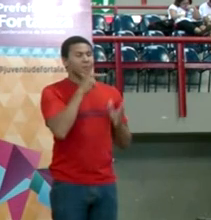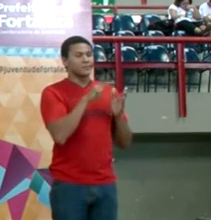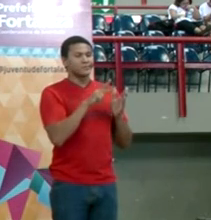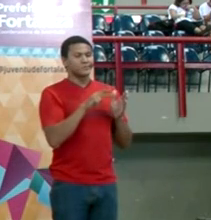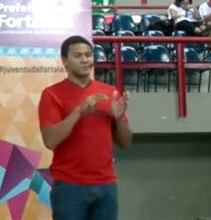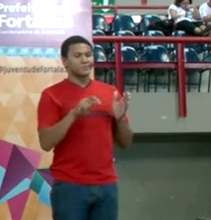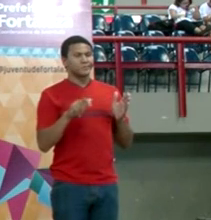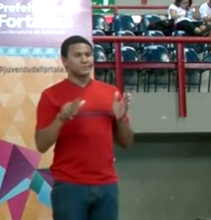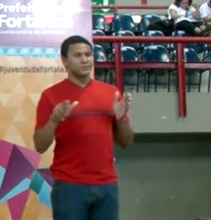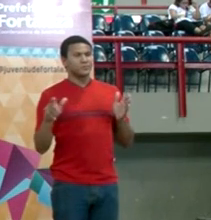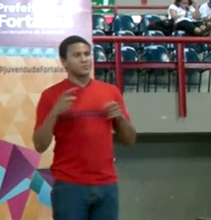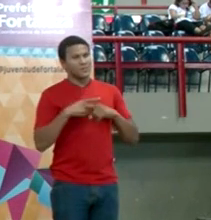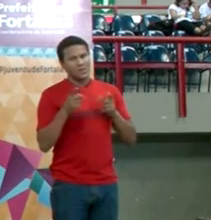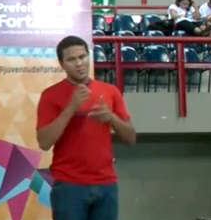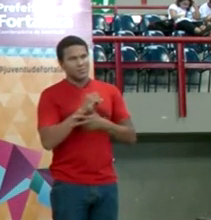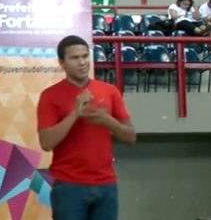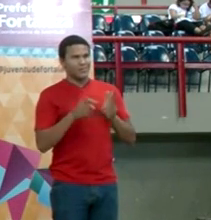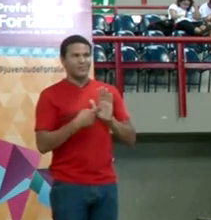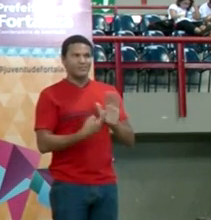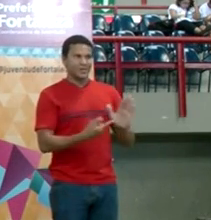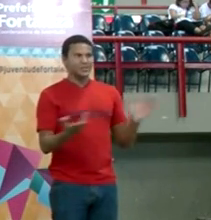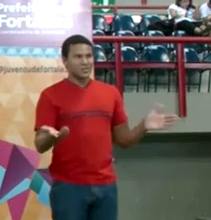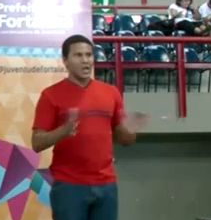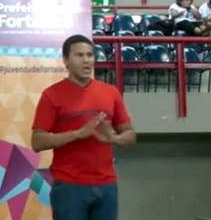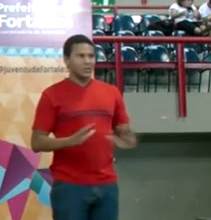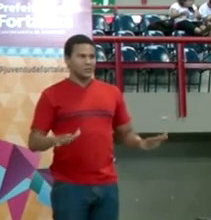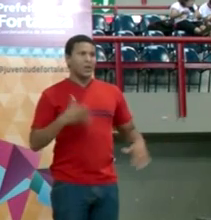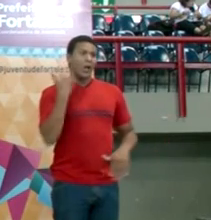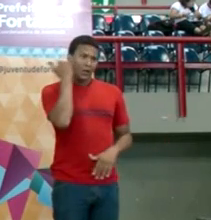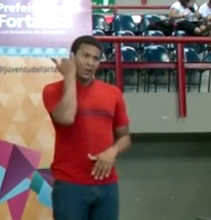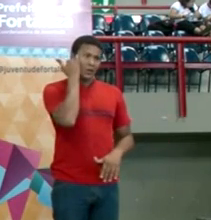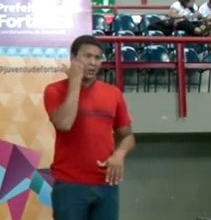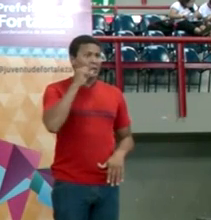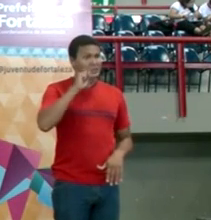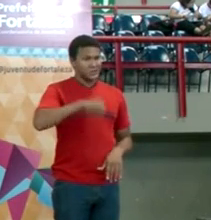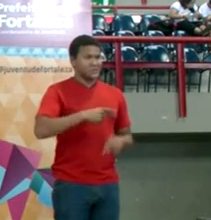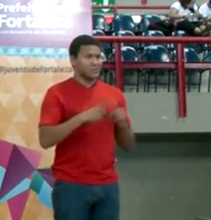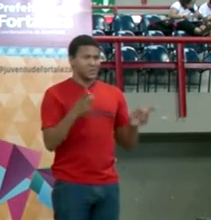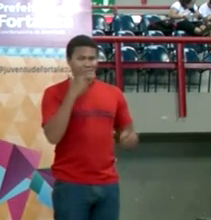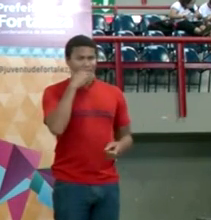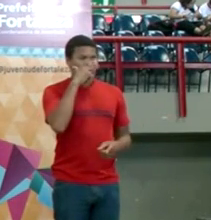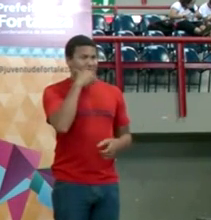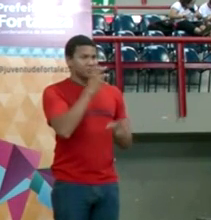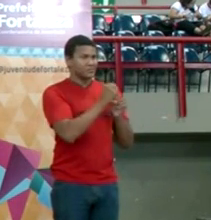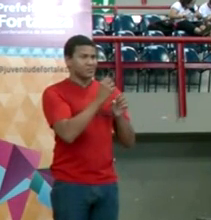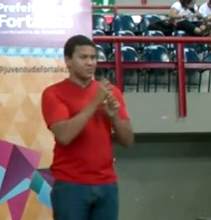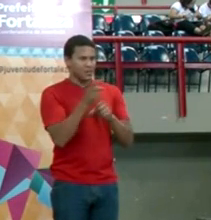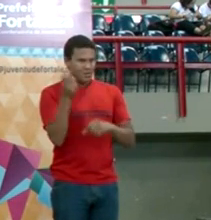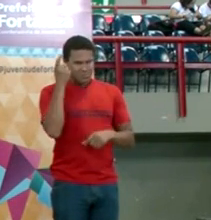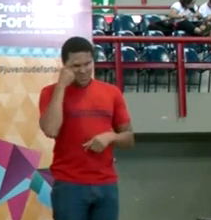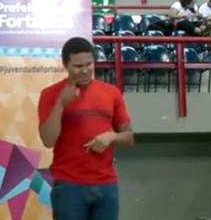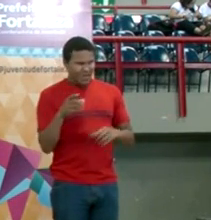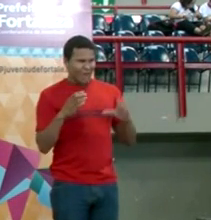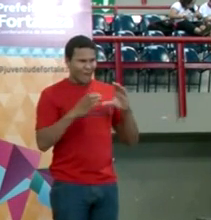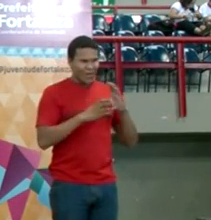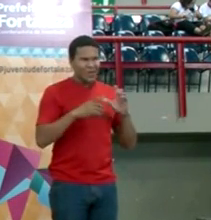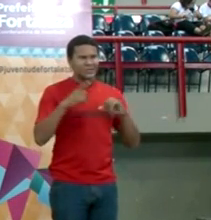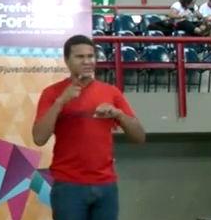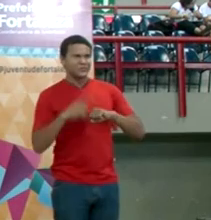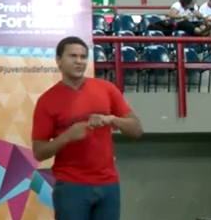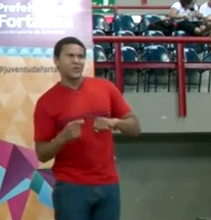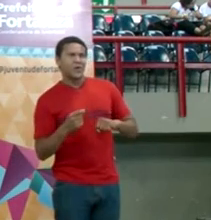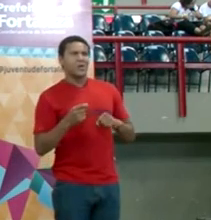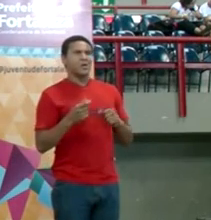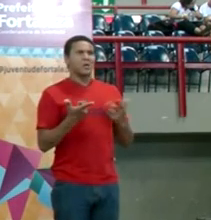vem caindo, pessoal, na prova. Essa questão aí não foi tirada de um livro, de uma prova da UES, de uma prova da